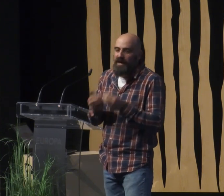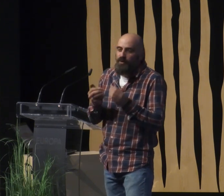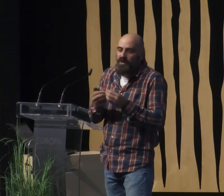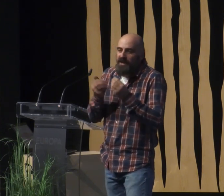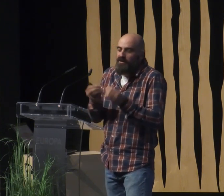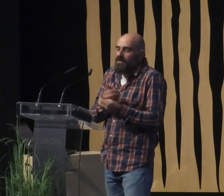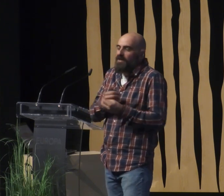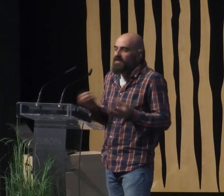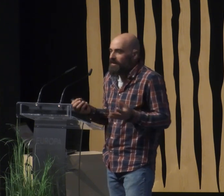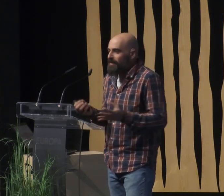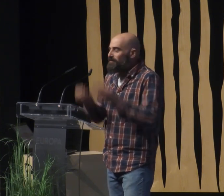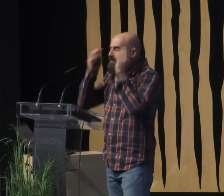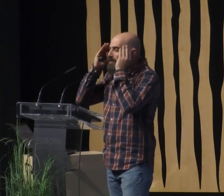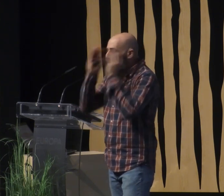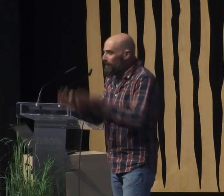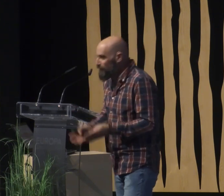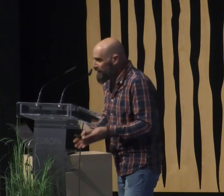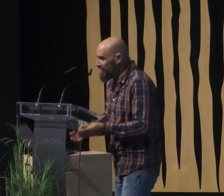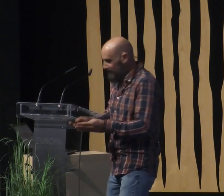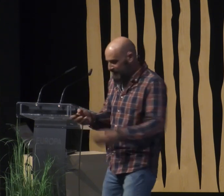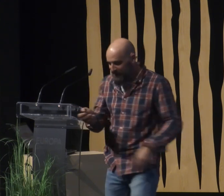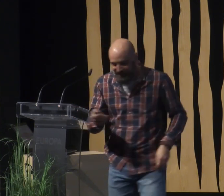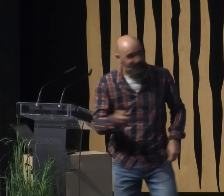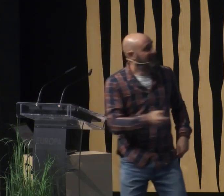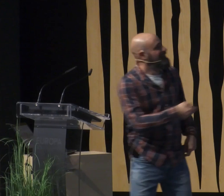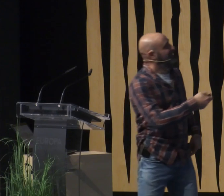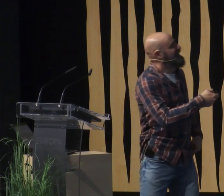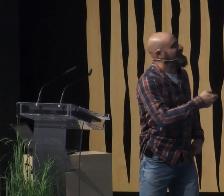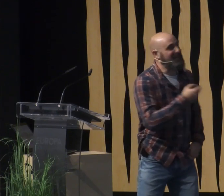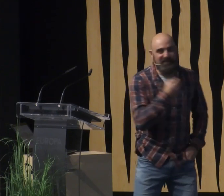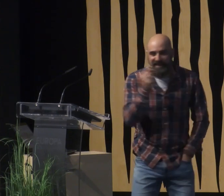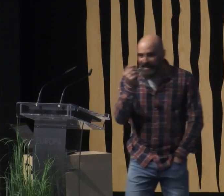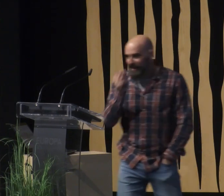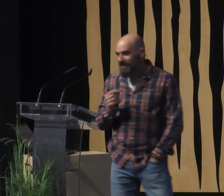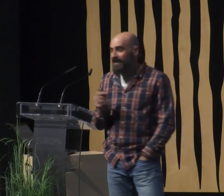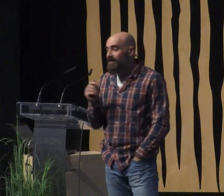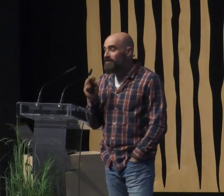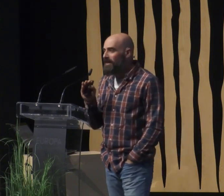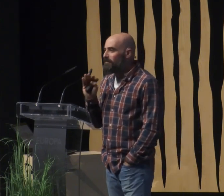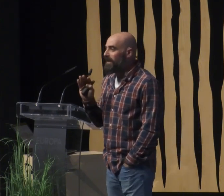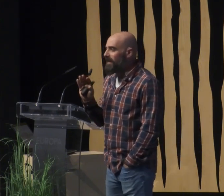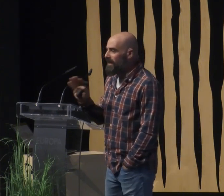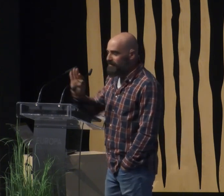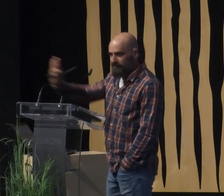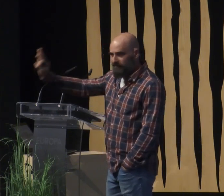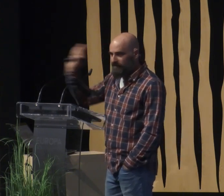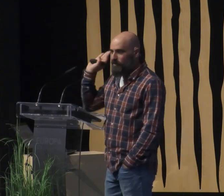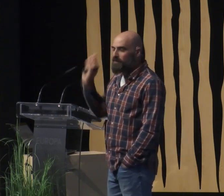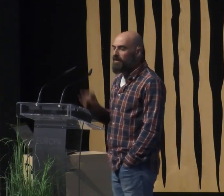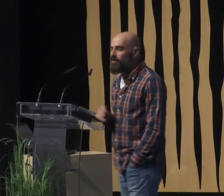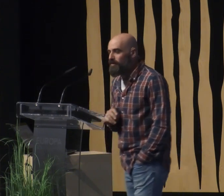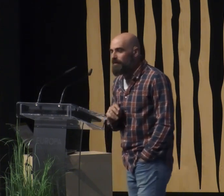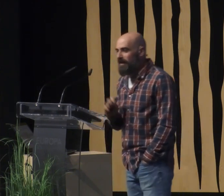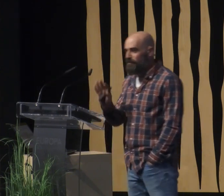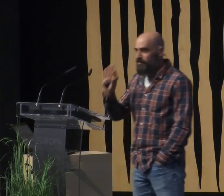basura, huye, corre, yo qué sé. Pero no lo preguntes, ¿no? Sintoniza. Y dice, hostia, mal día. Un